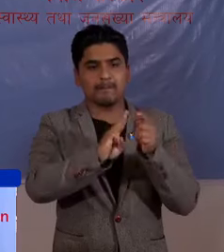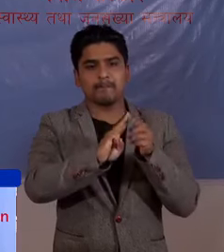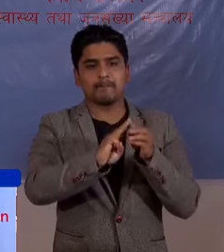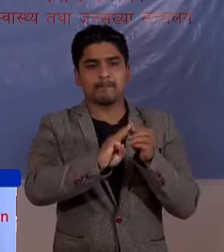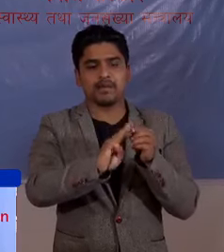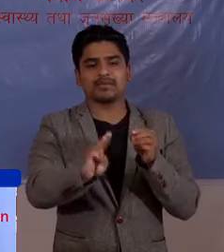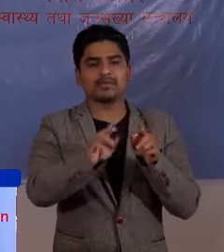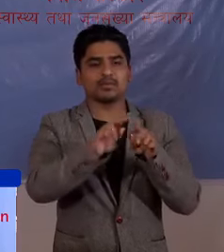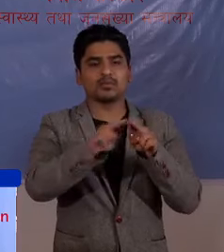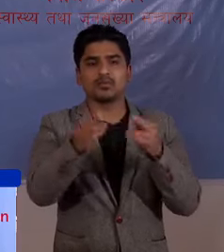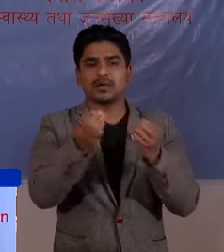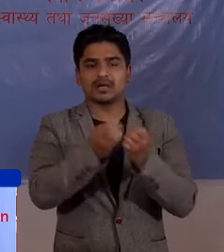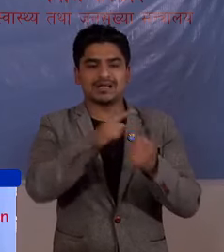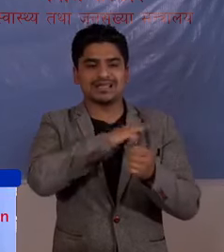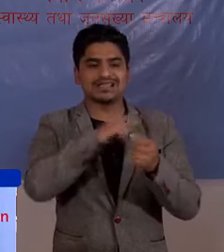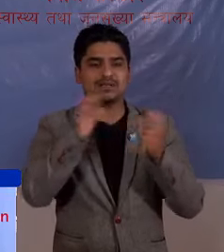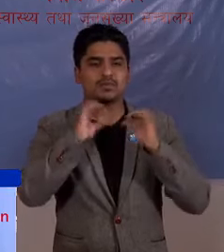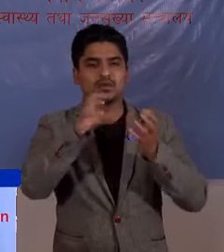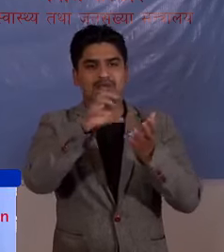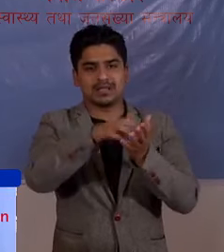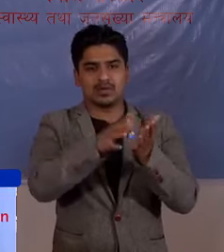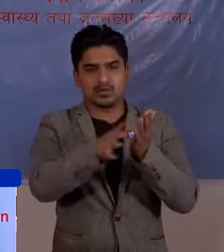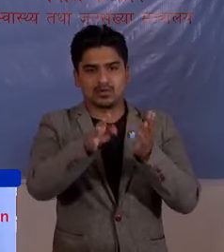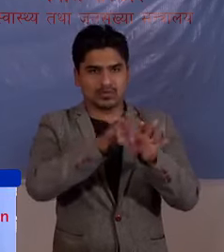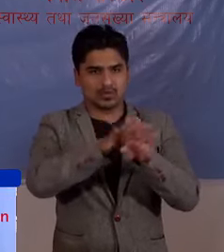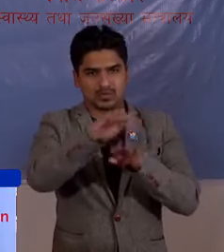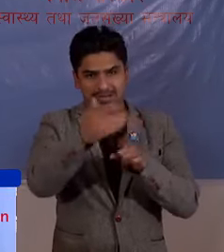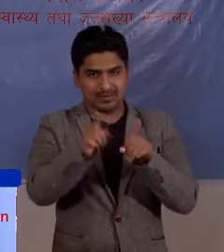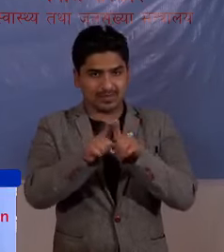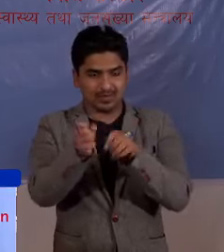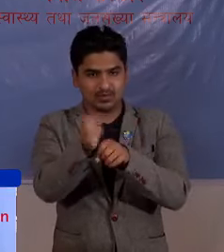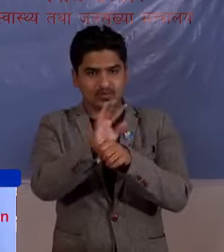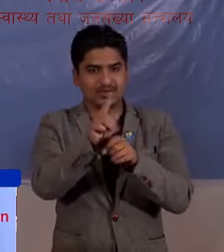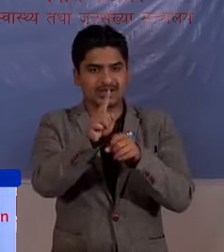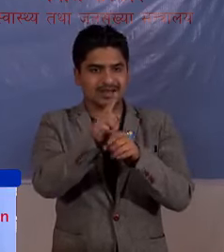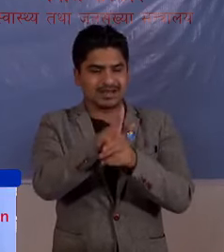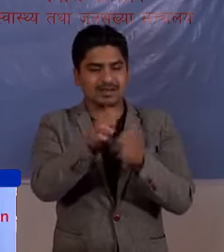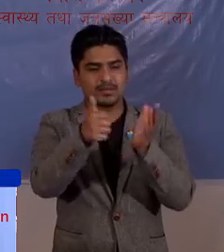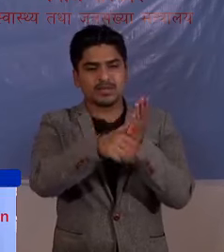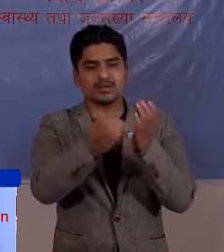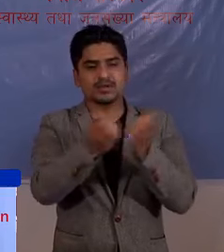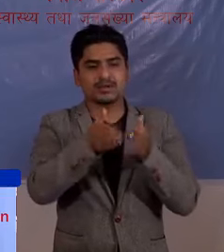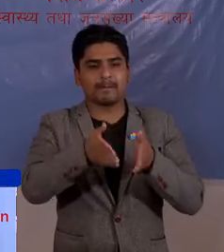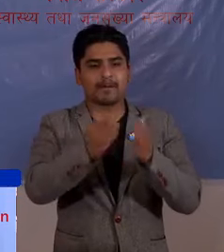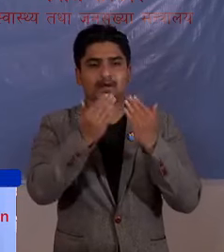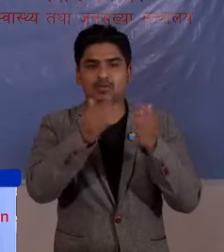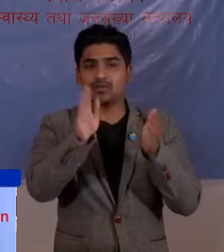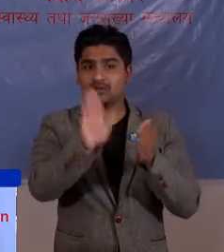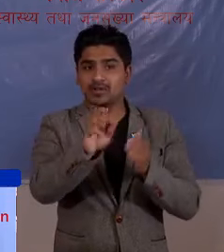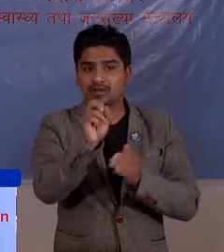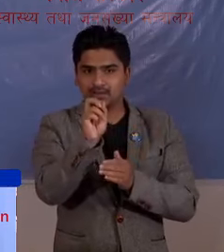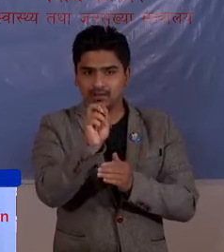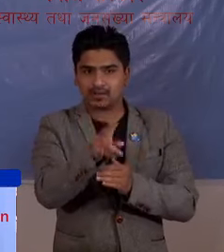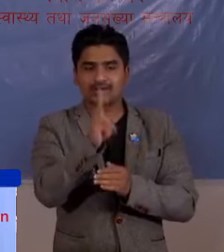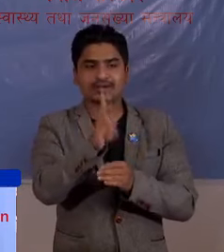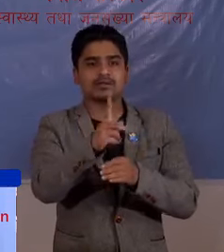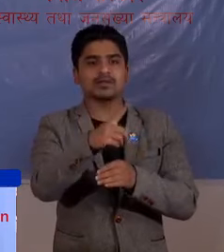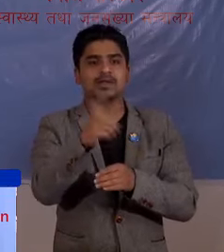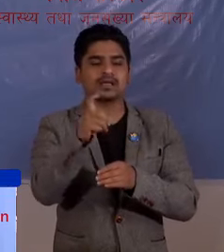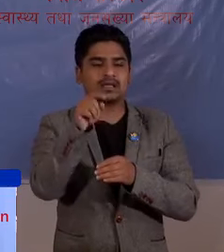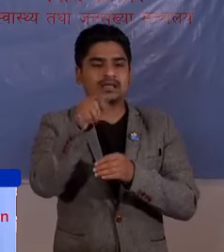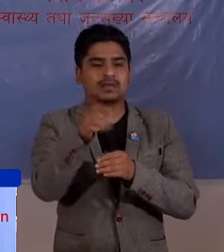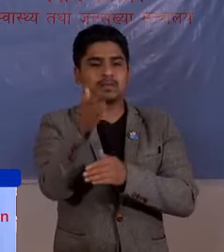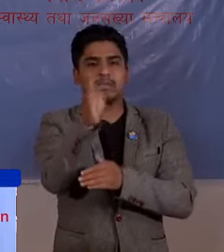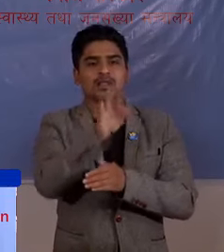पुरा गर्ने निजी प्रयोगशालाहरूलाई पनि कोभिड-19 परीक्षण गर्ने बाटो खुलेको छ। तर त्यसको लागि